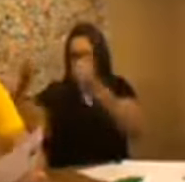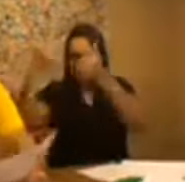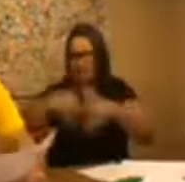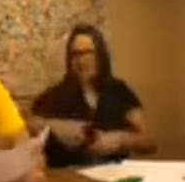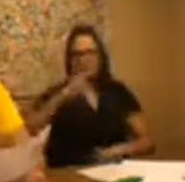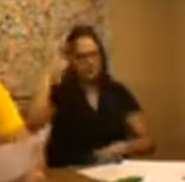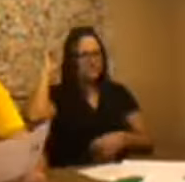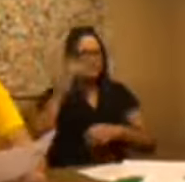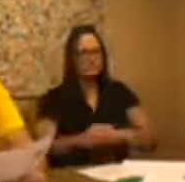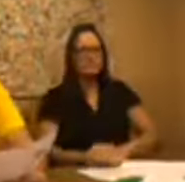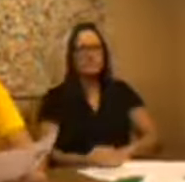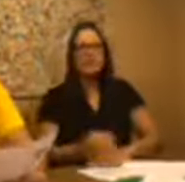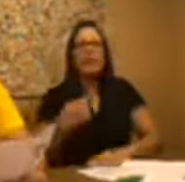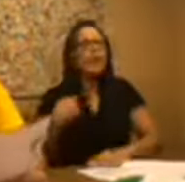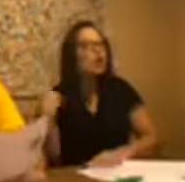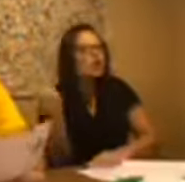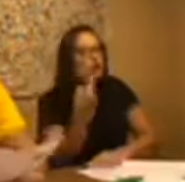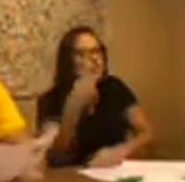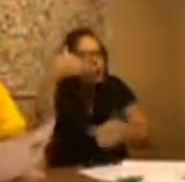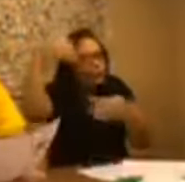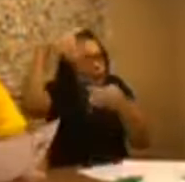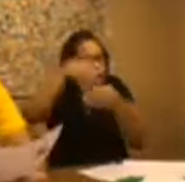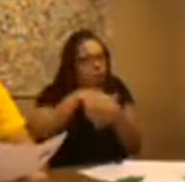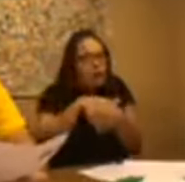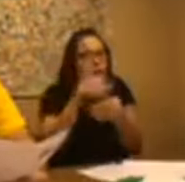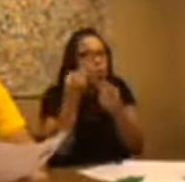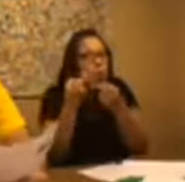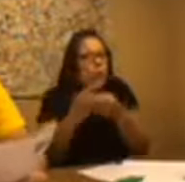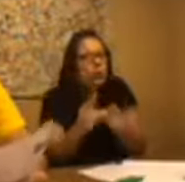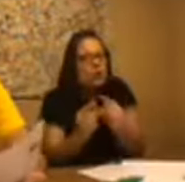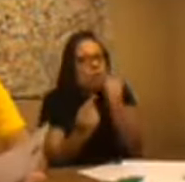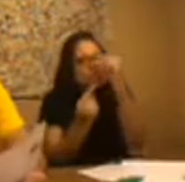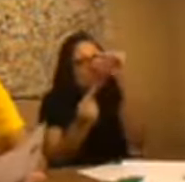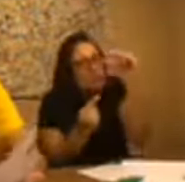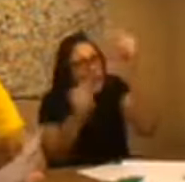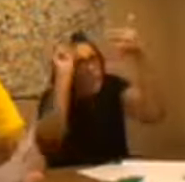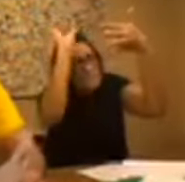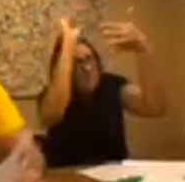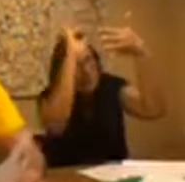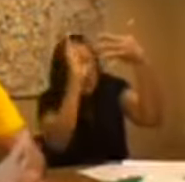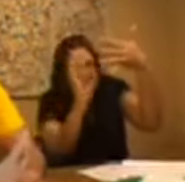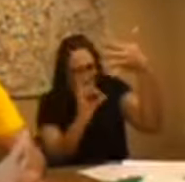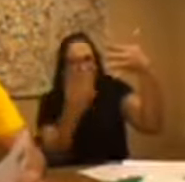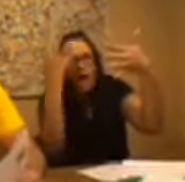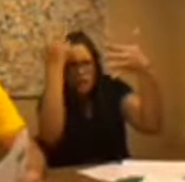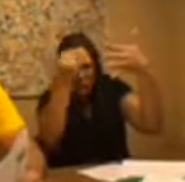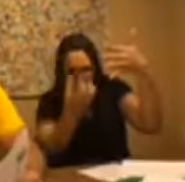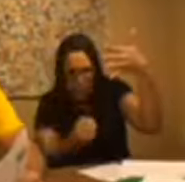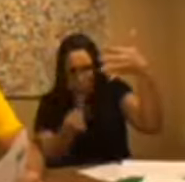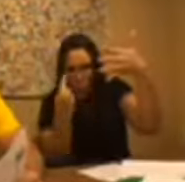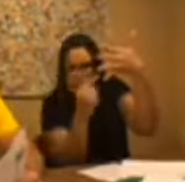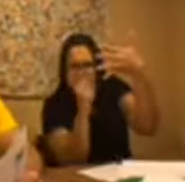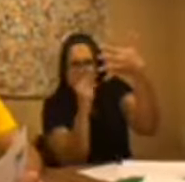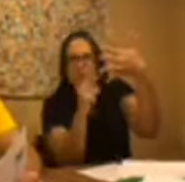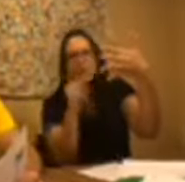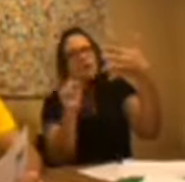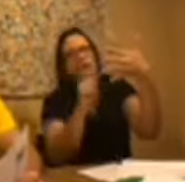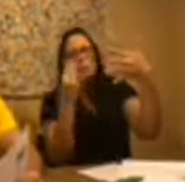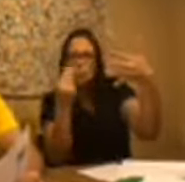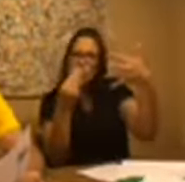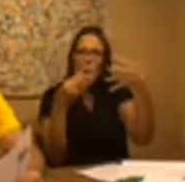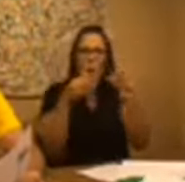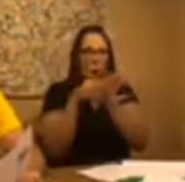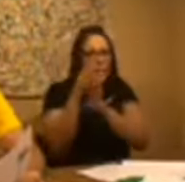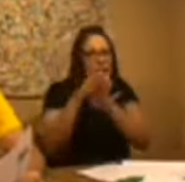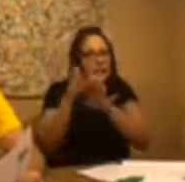nós jogamos contrário foi um destaque do texto que queria colocar mesmo dentro da lei brasileira de inclusão as palavras orientação